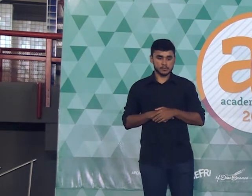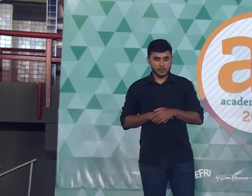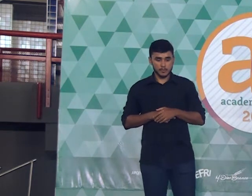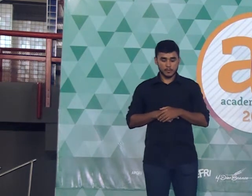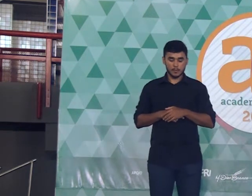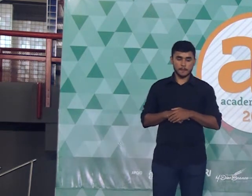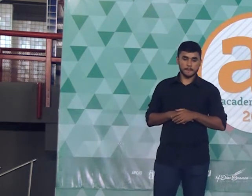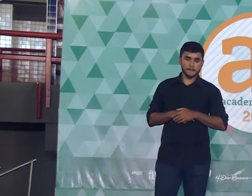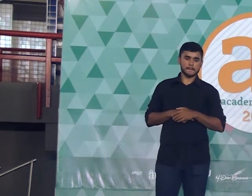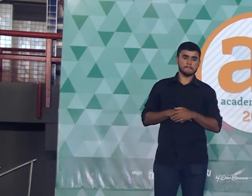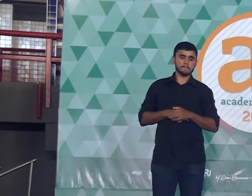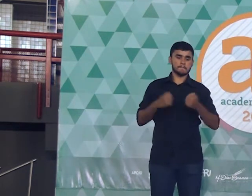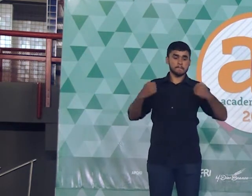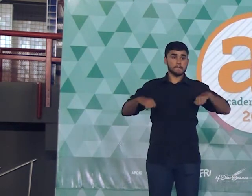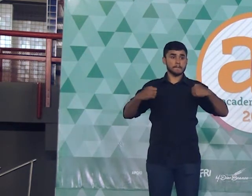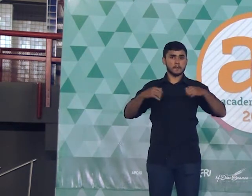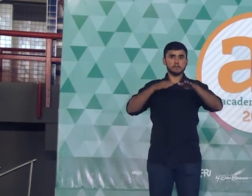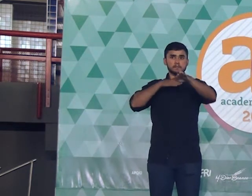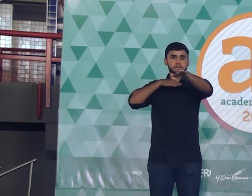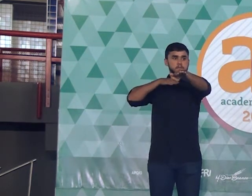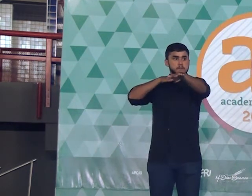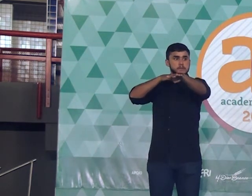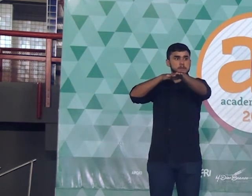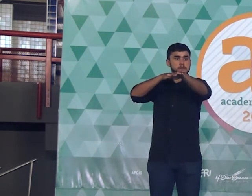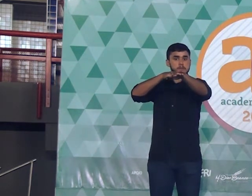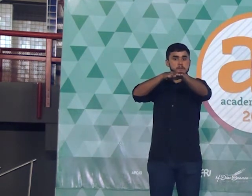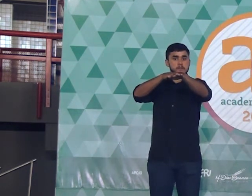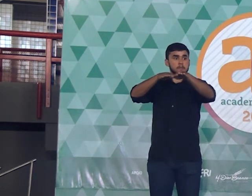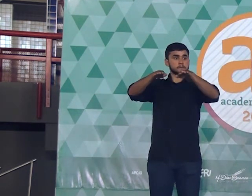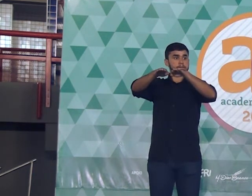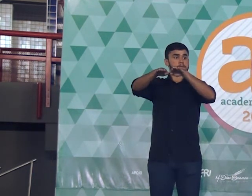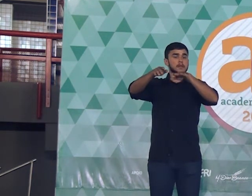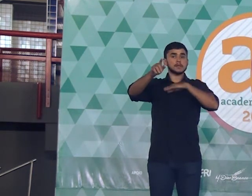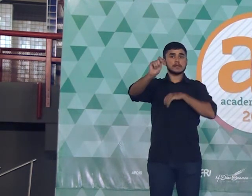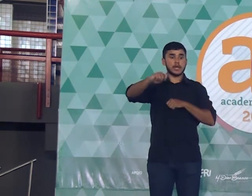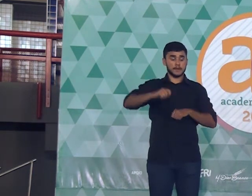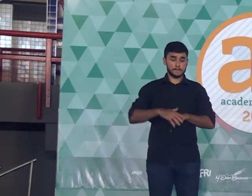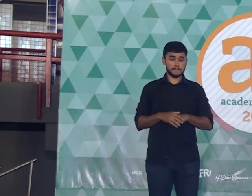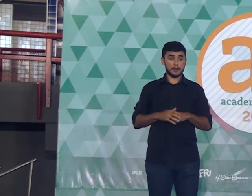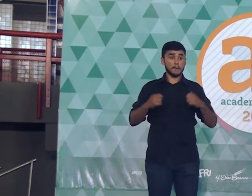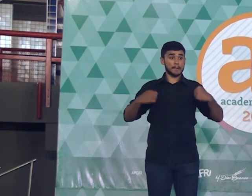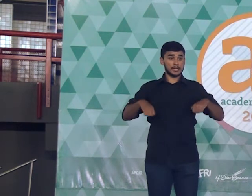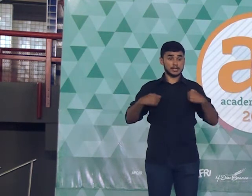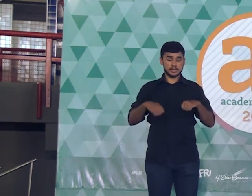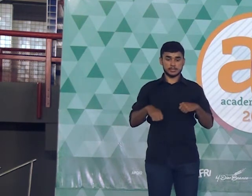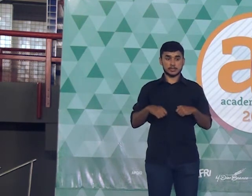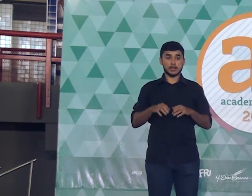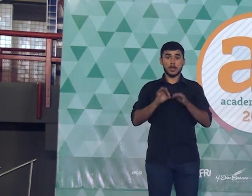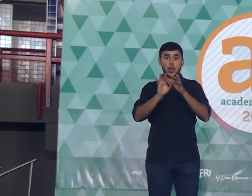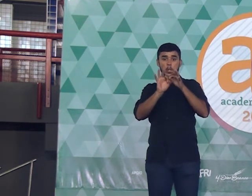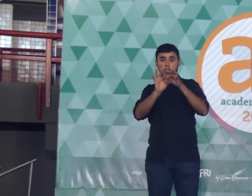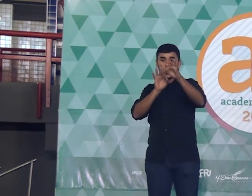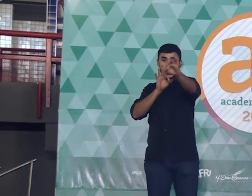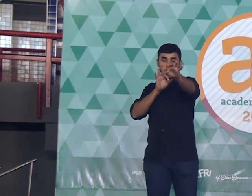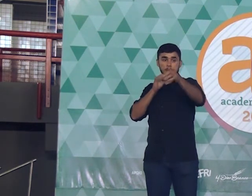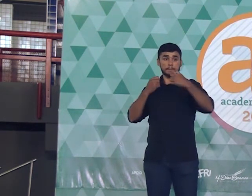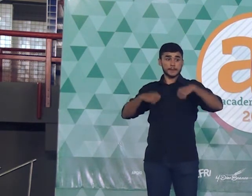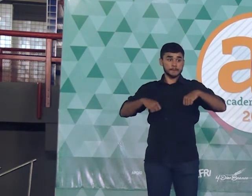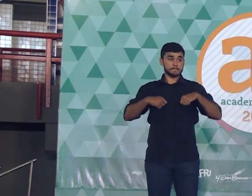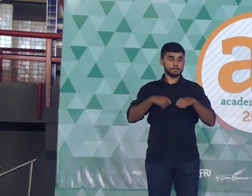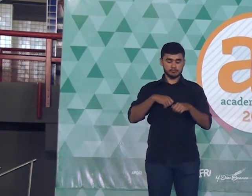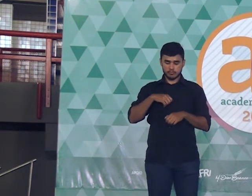tempo de encontro, o tempo necessário para que o carro chegue até o automóvel, é a distância entre os dois,